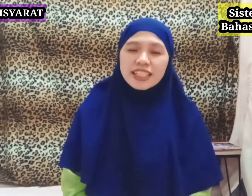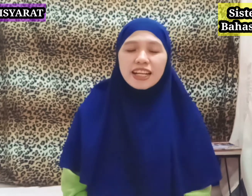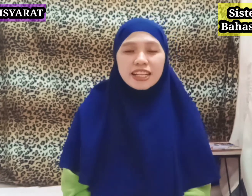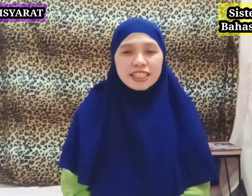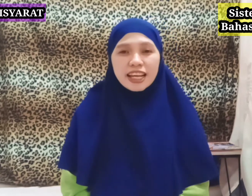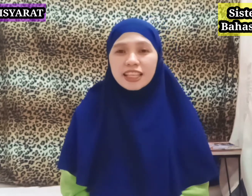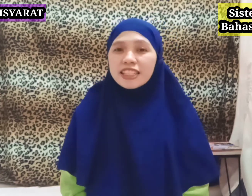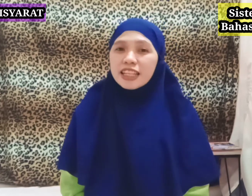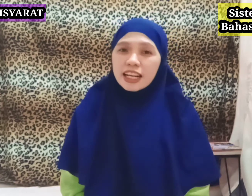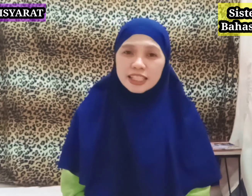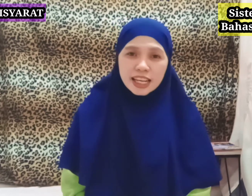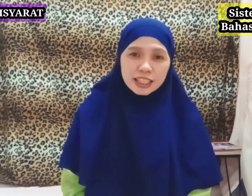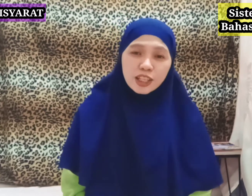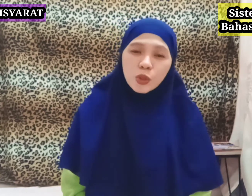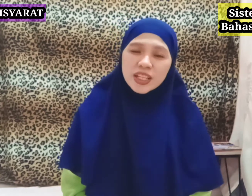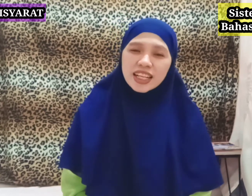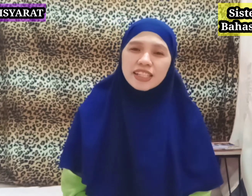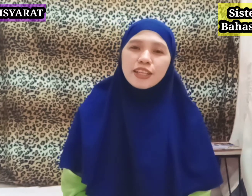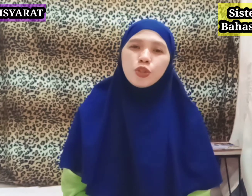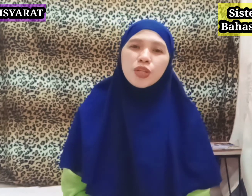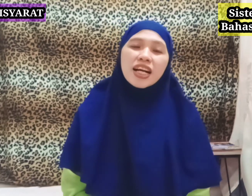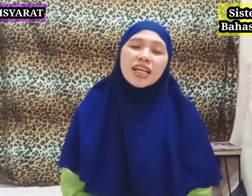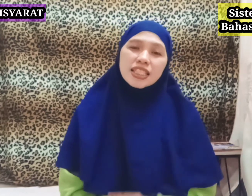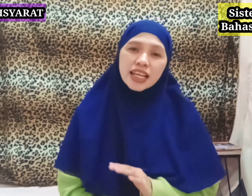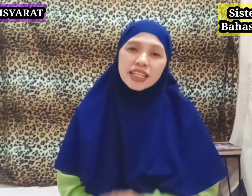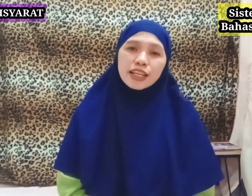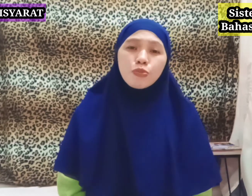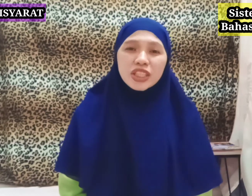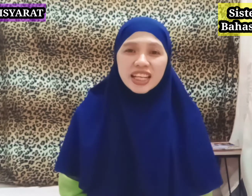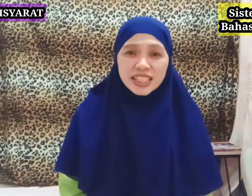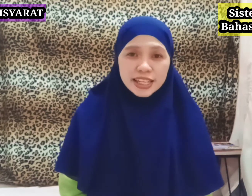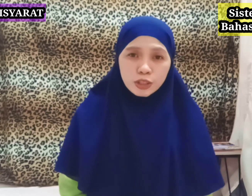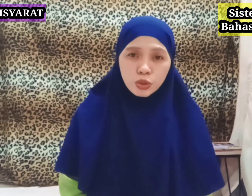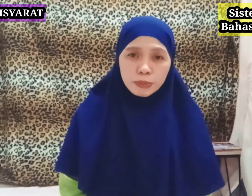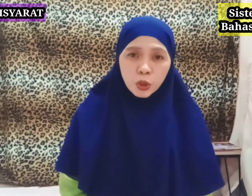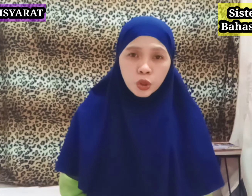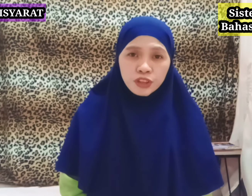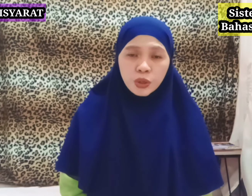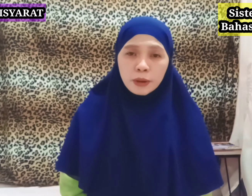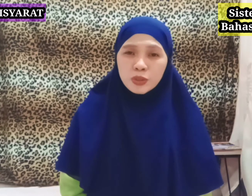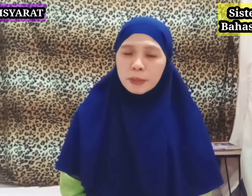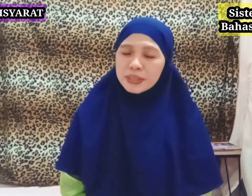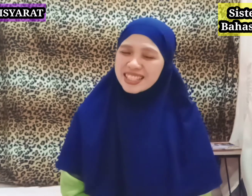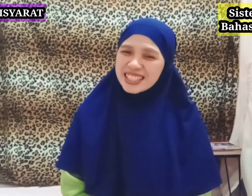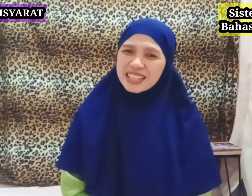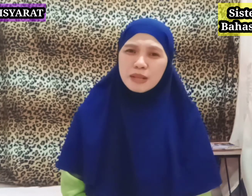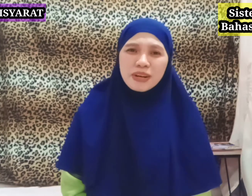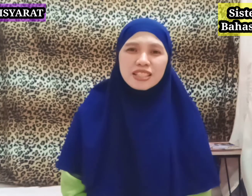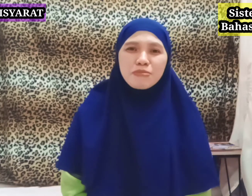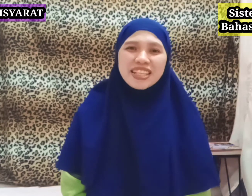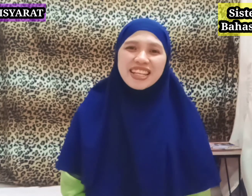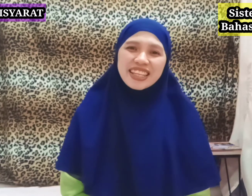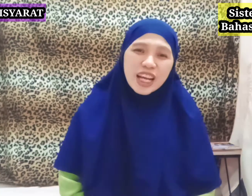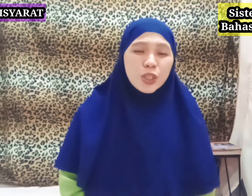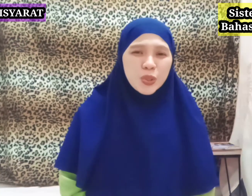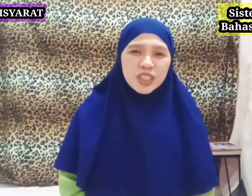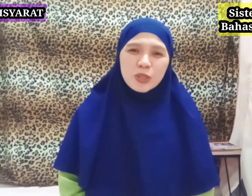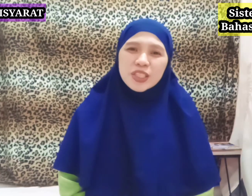jaga kesehatan, jaga kesehatan keluarga kalian juga. Sekali lagi buat kalian yang sudah menonton video aku sampai selesai, terima kasih banyak ya. Dukung terus channel